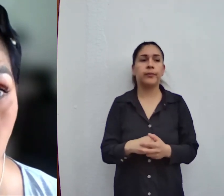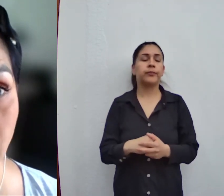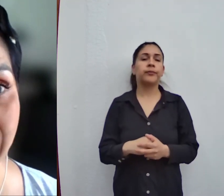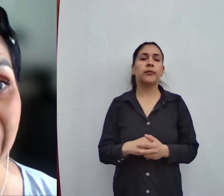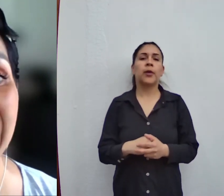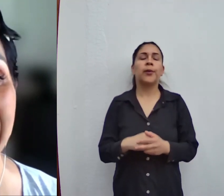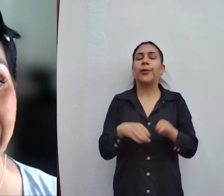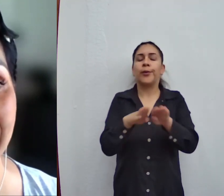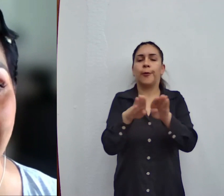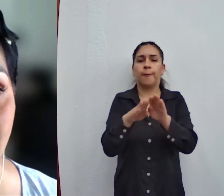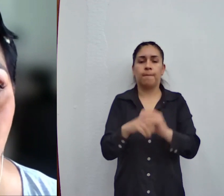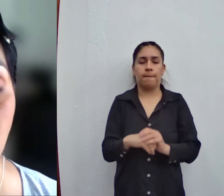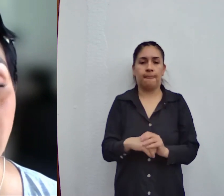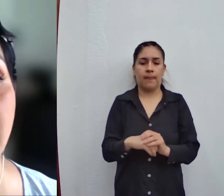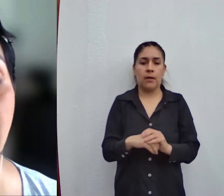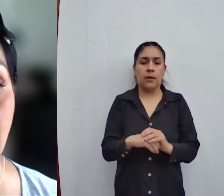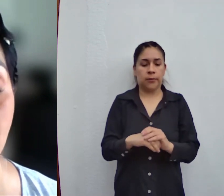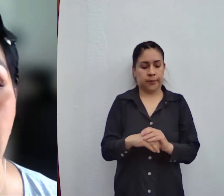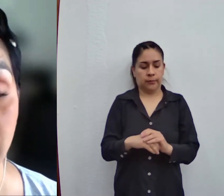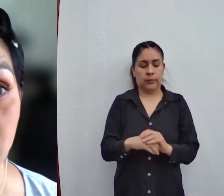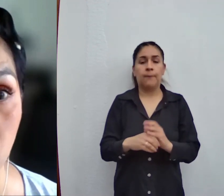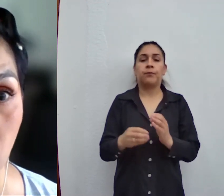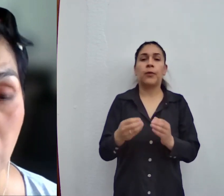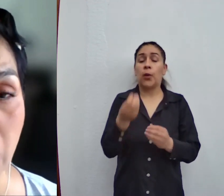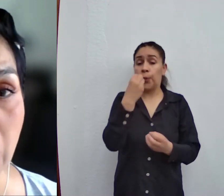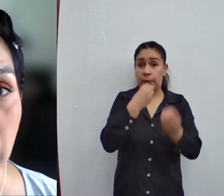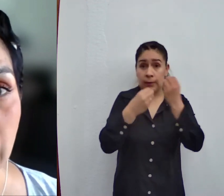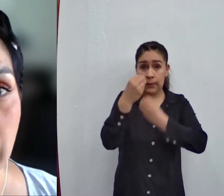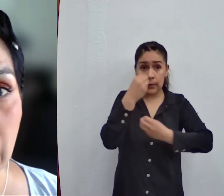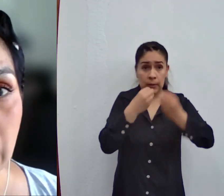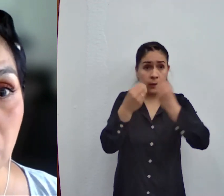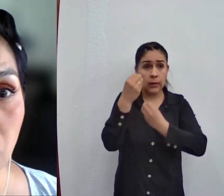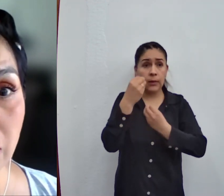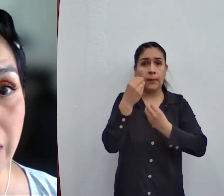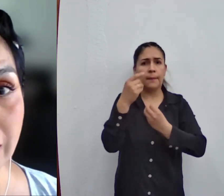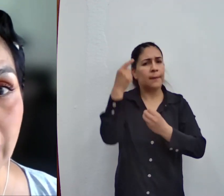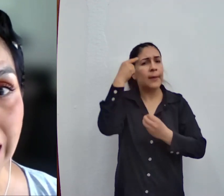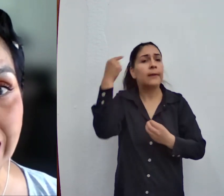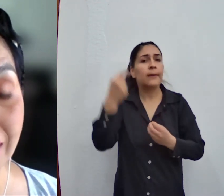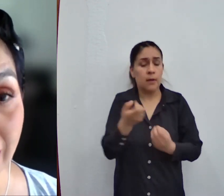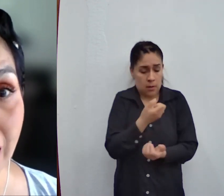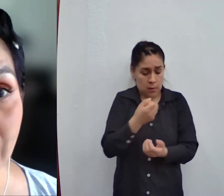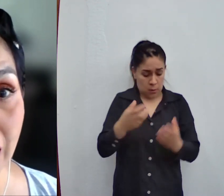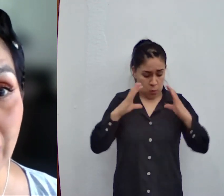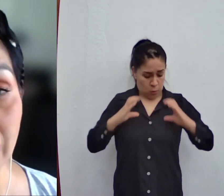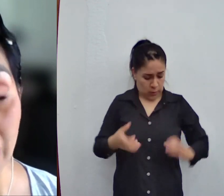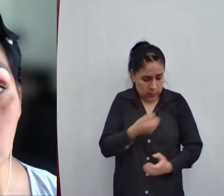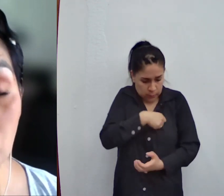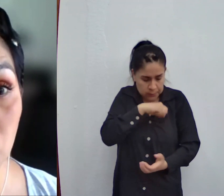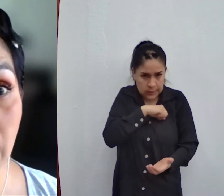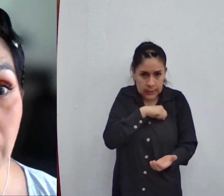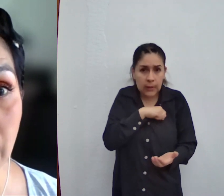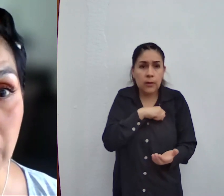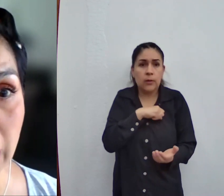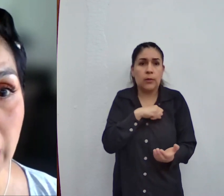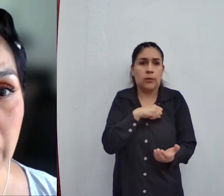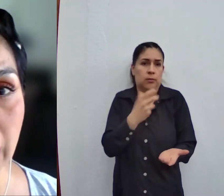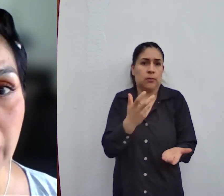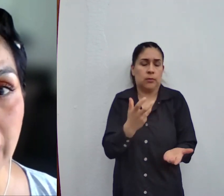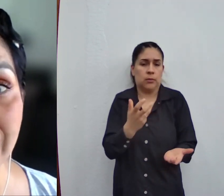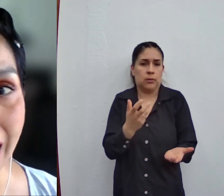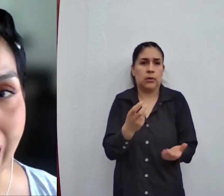que ayude a la regeneración y a la rehabilitación. Entonces, quisiera que lo pusieran